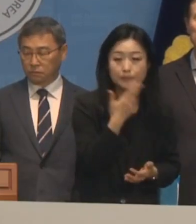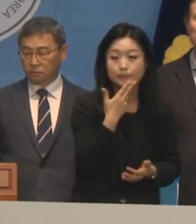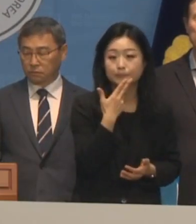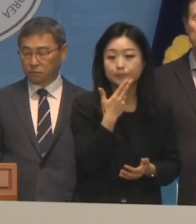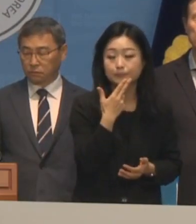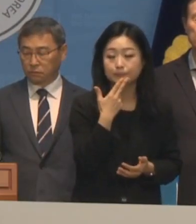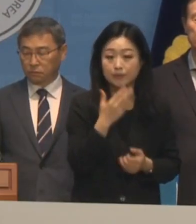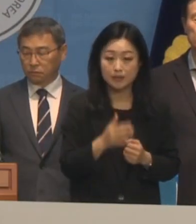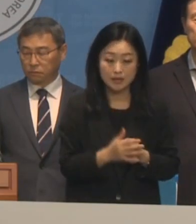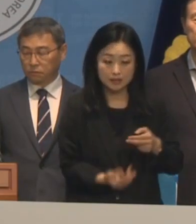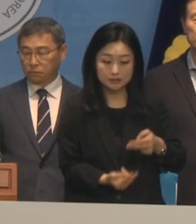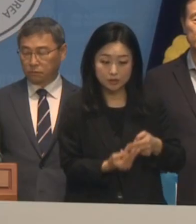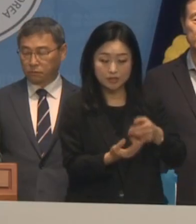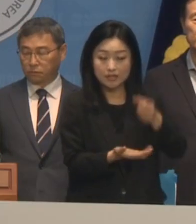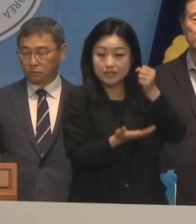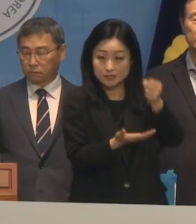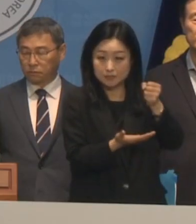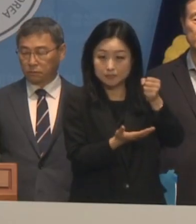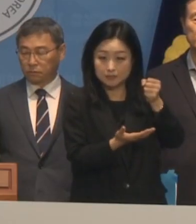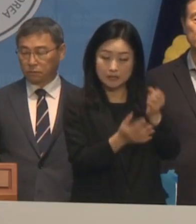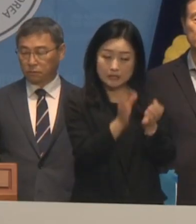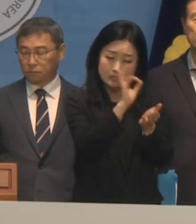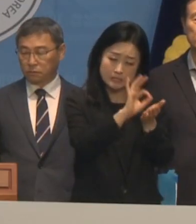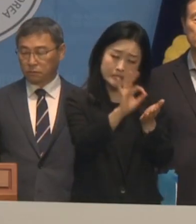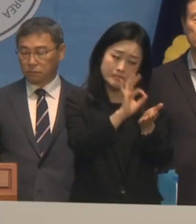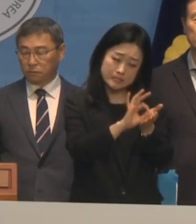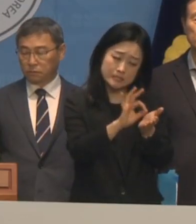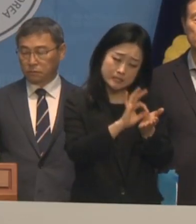고등평생교육 특별회계법을 신설해